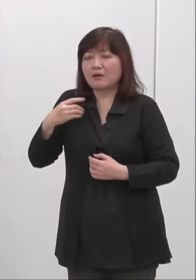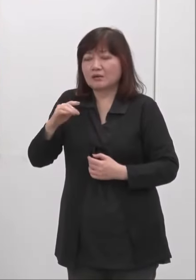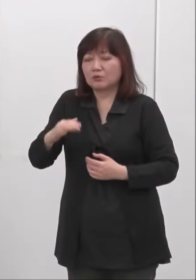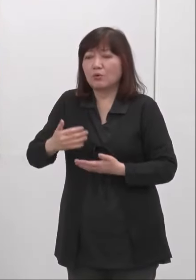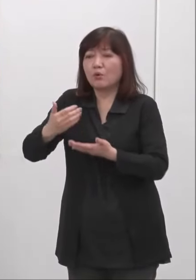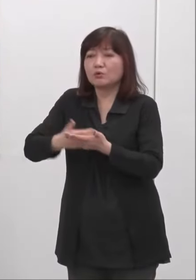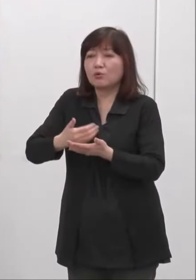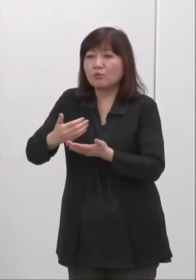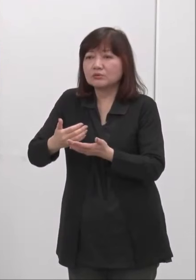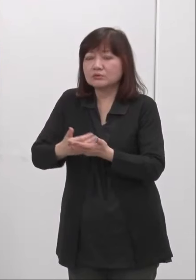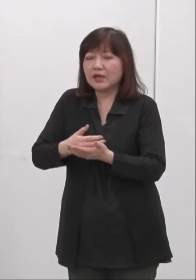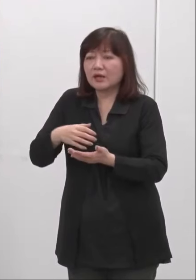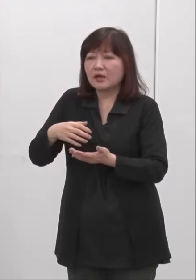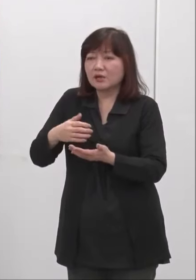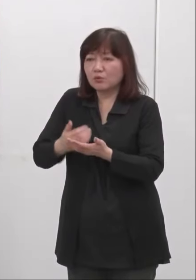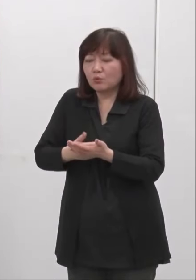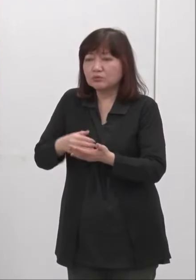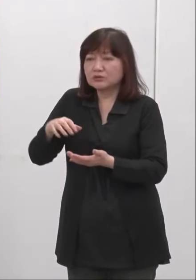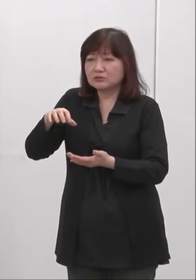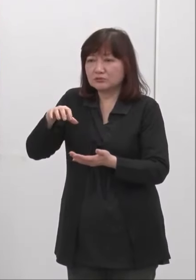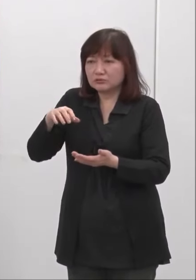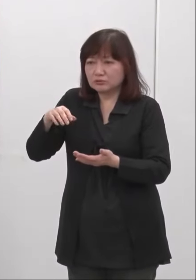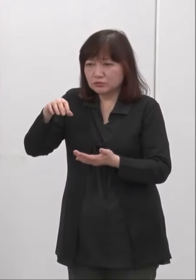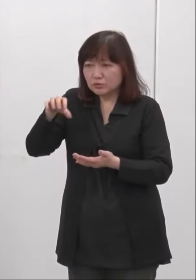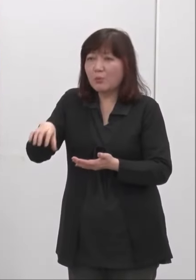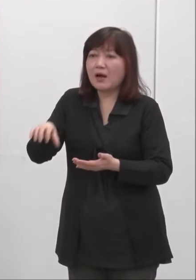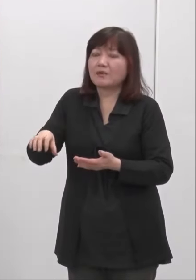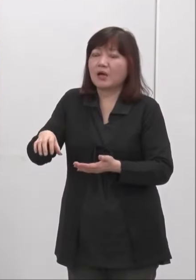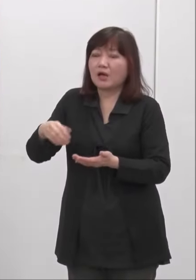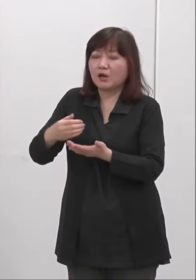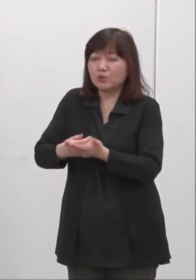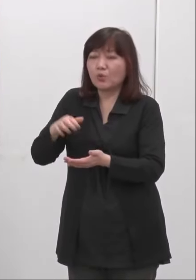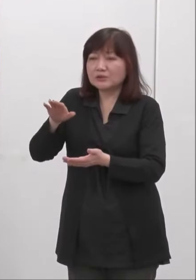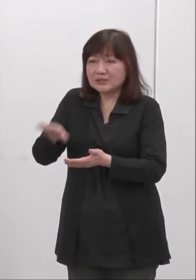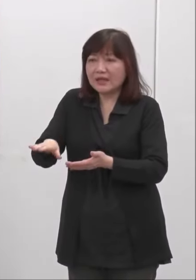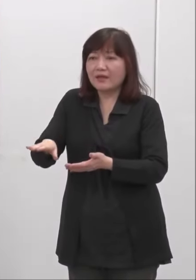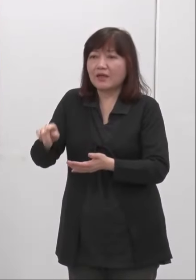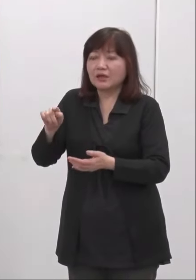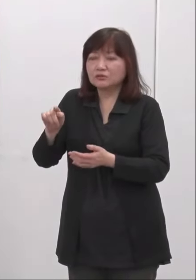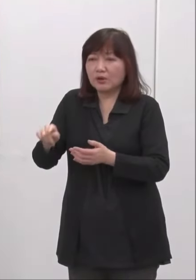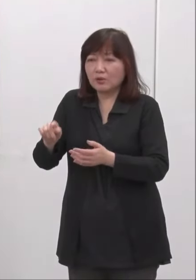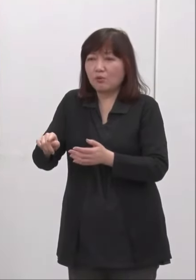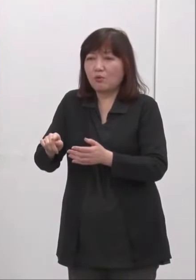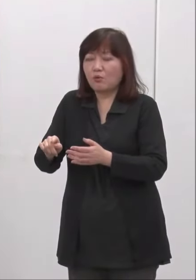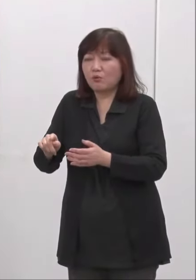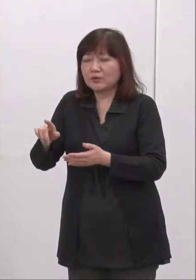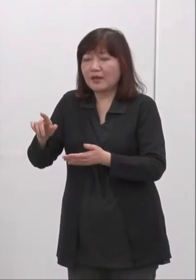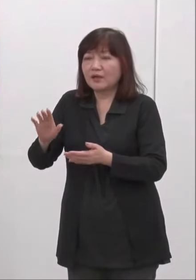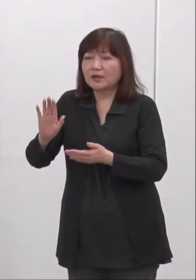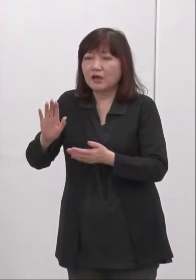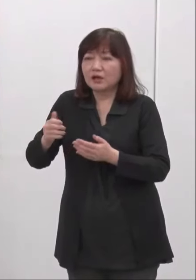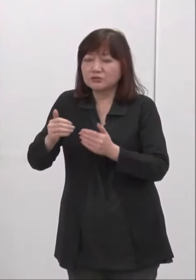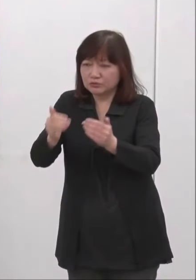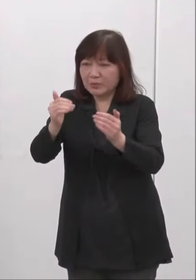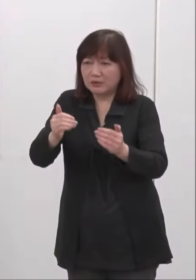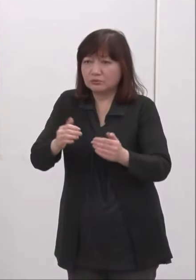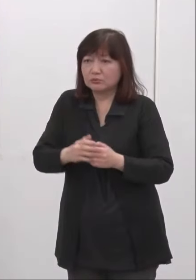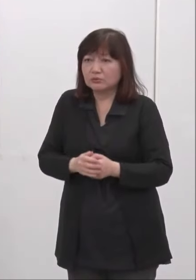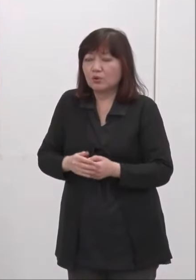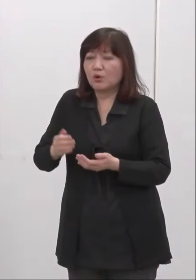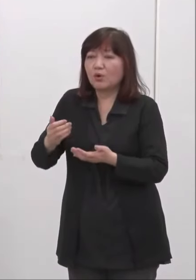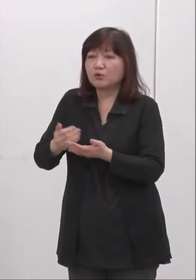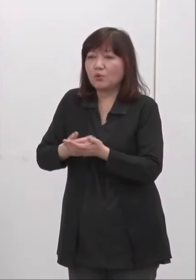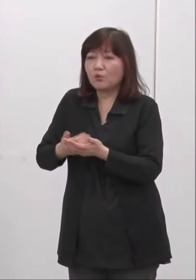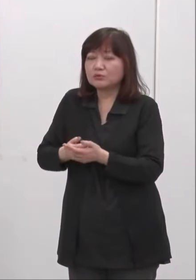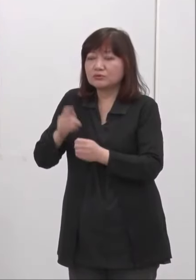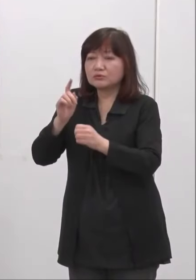けるならもう残していただいた上で進めていくというのが多分一番だと思うので、残していただくように検討